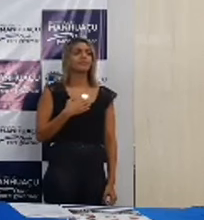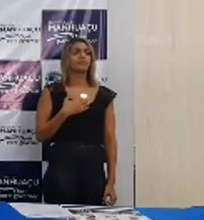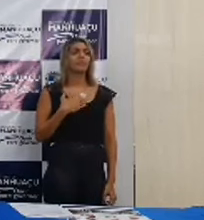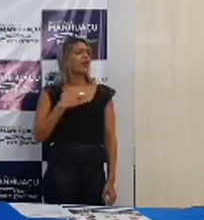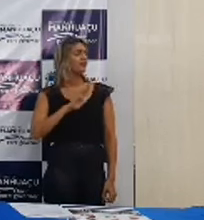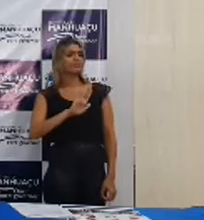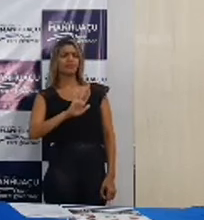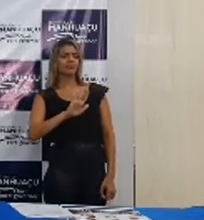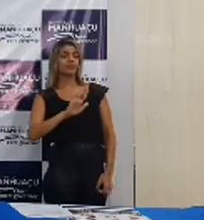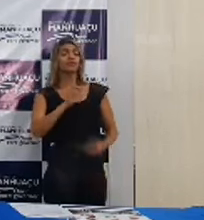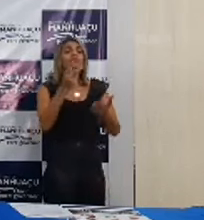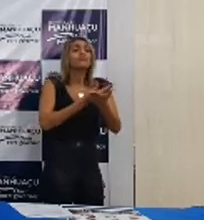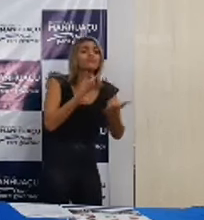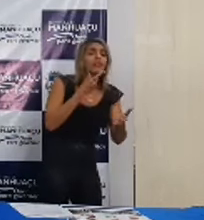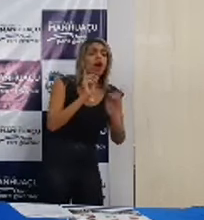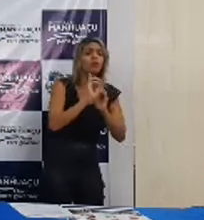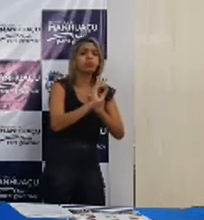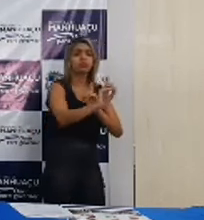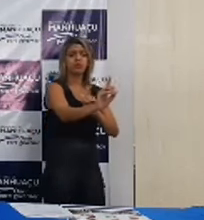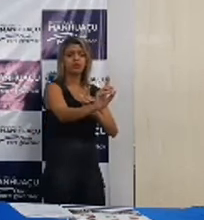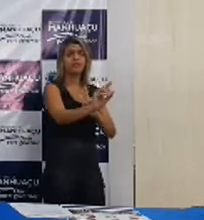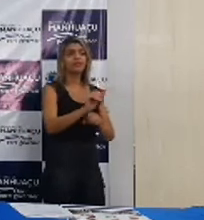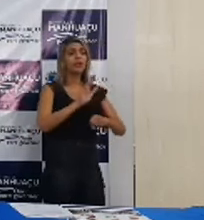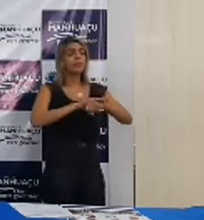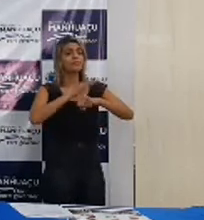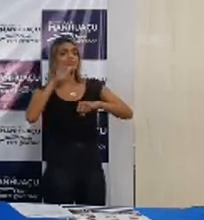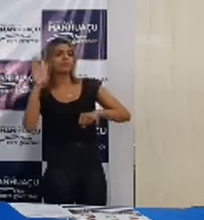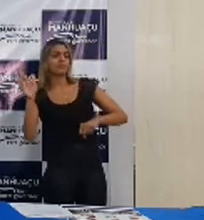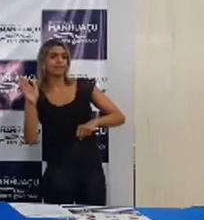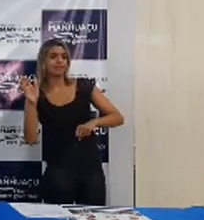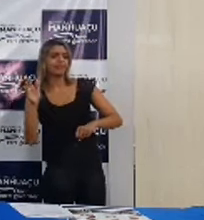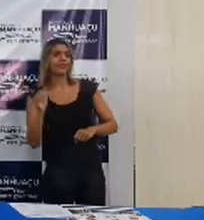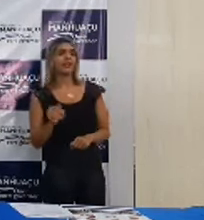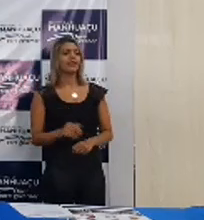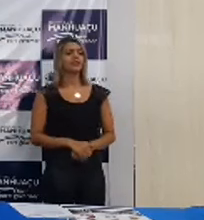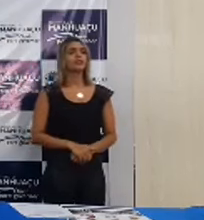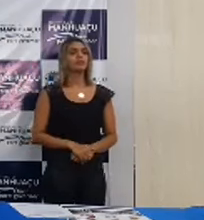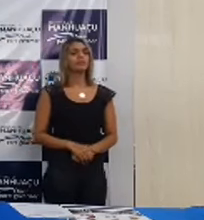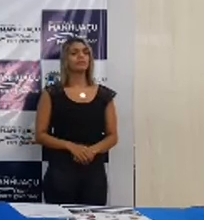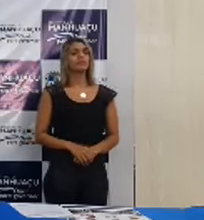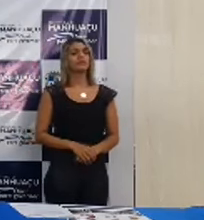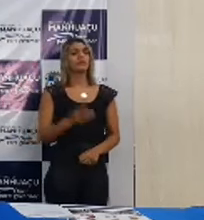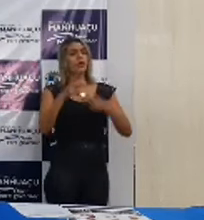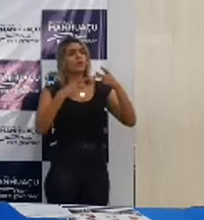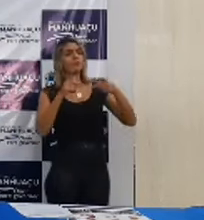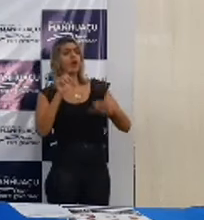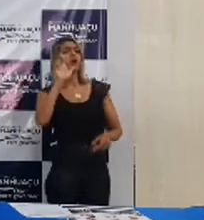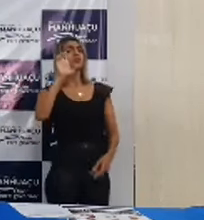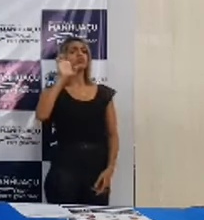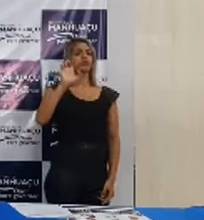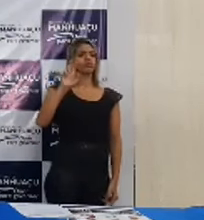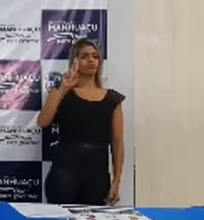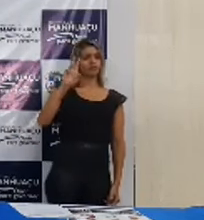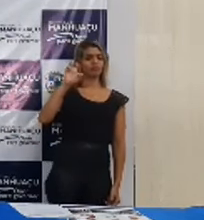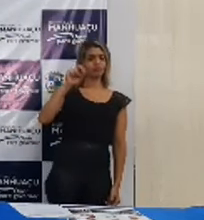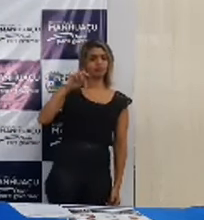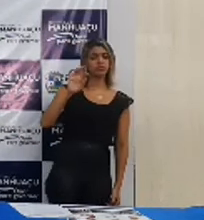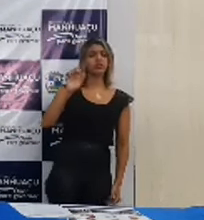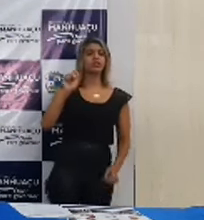A intenção é de que do gerente nos explicar depois o questionamento, por que da fila de hoje, o que aconteceu,